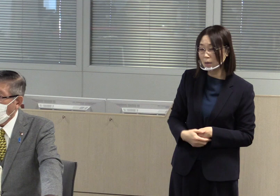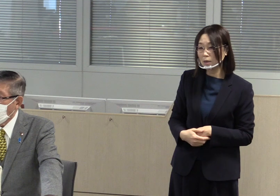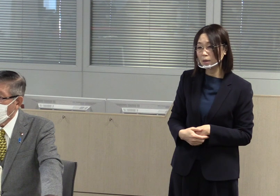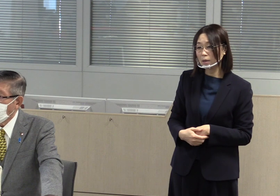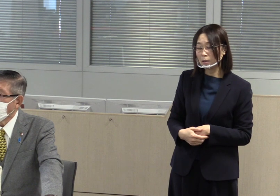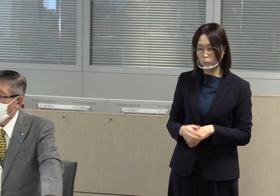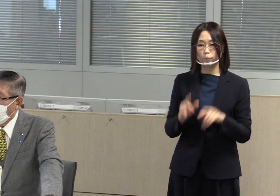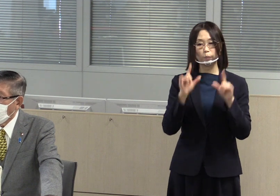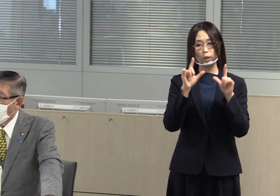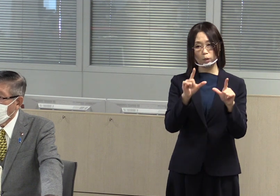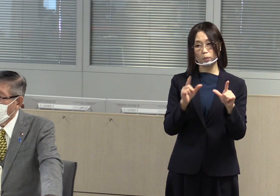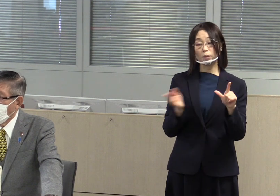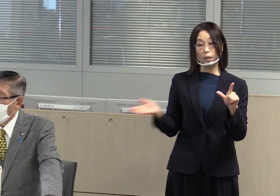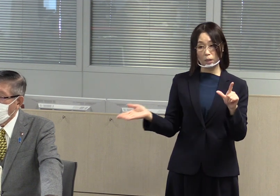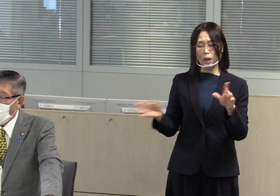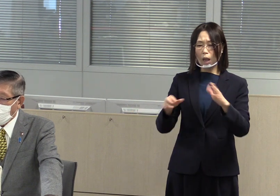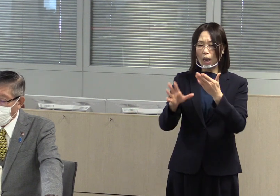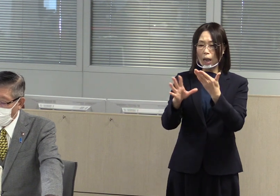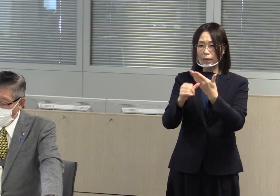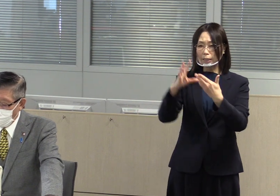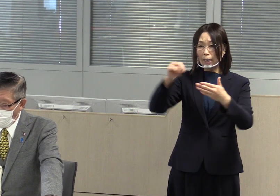染事例ないですが、